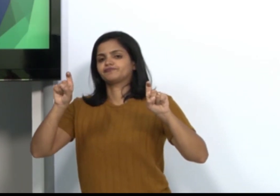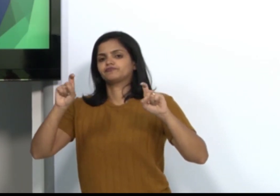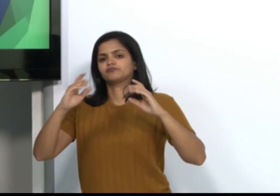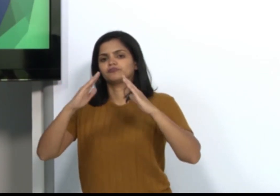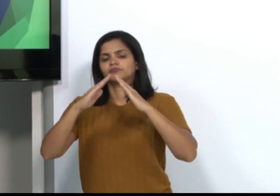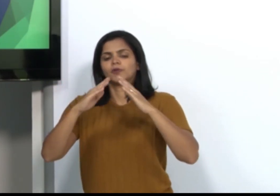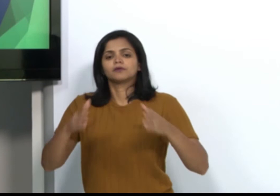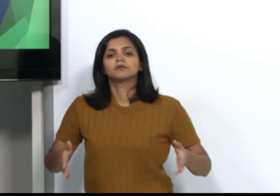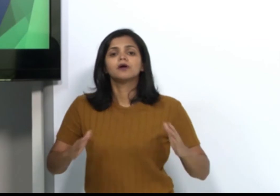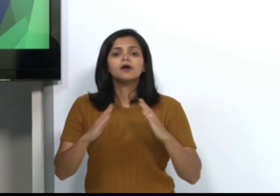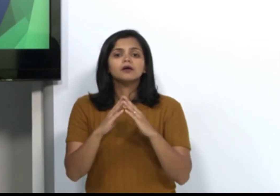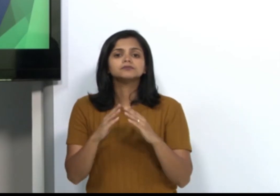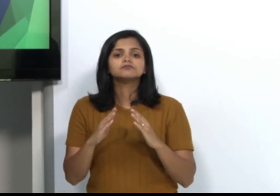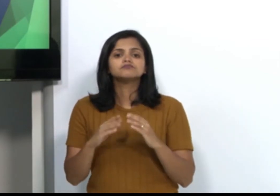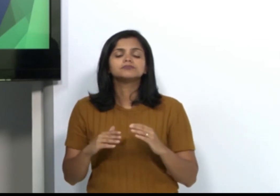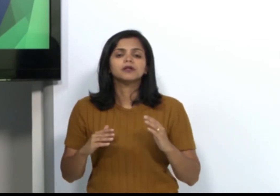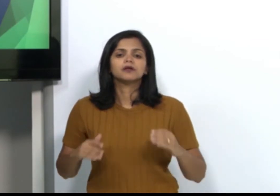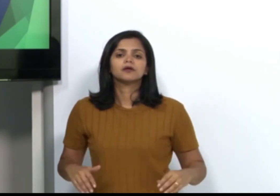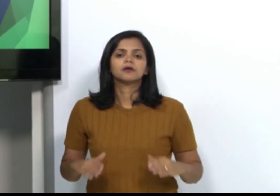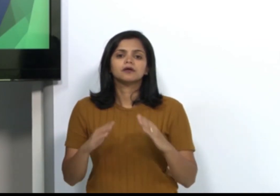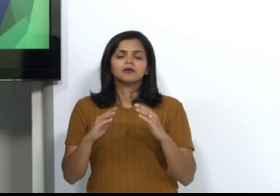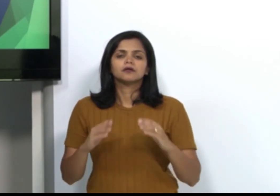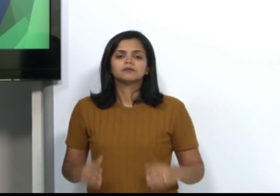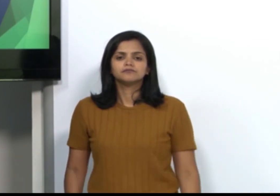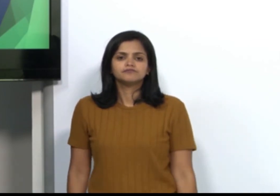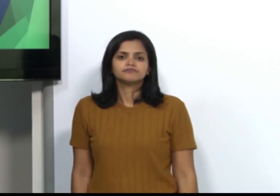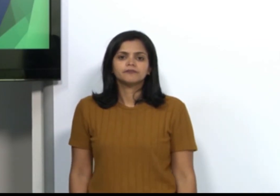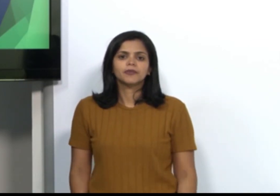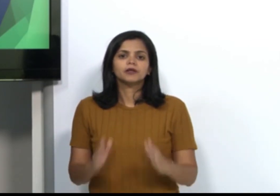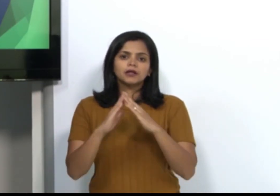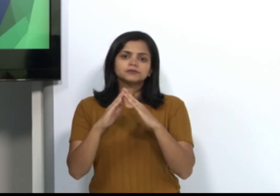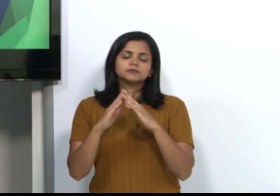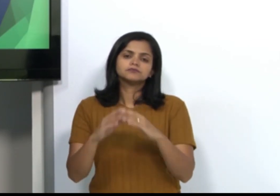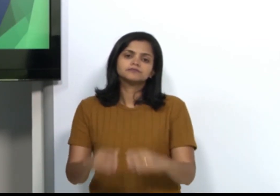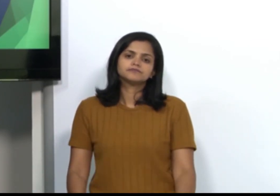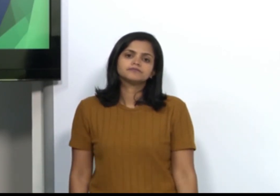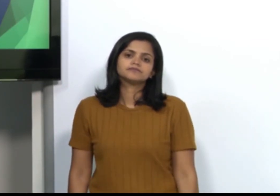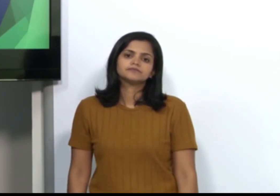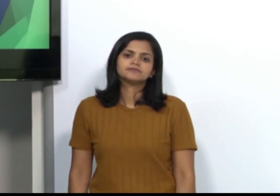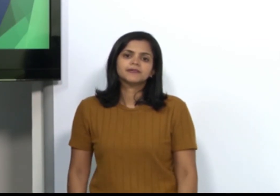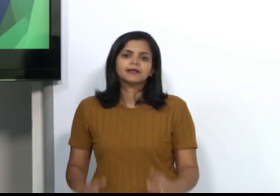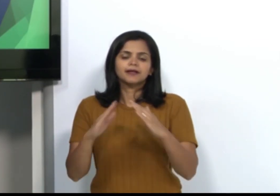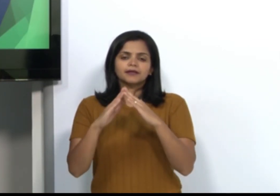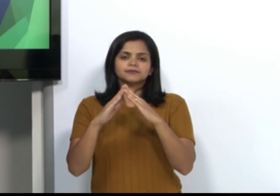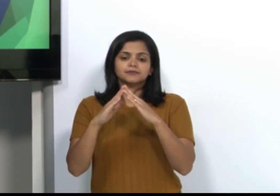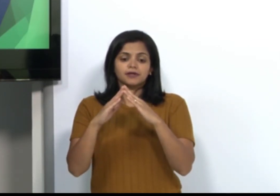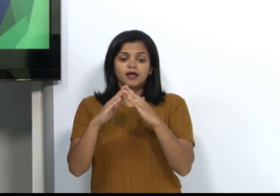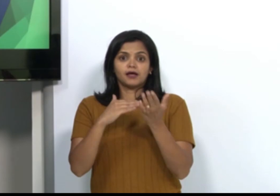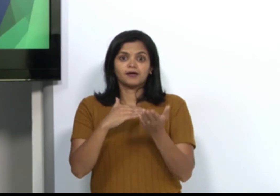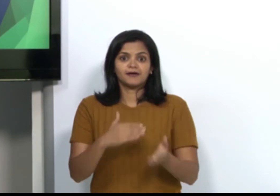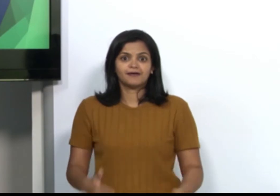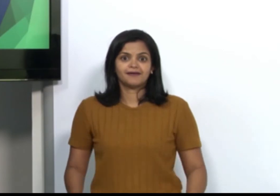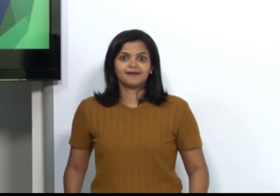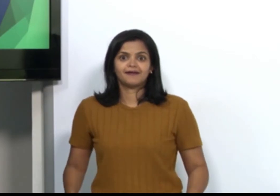e ao término do sinal. Por exemplo, o sinal casa. Quando eu começo a fazer e quando eu termino. Veja, quando